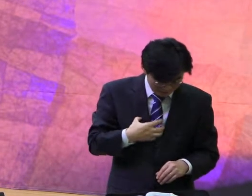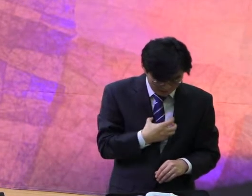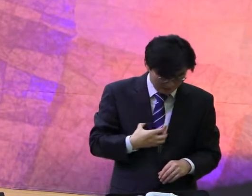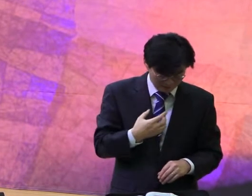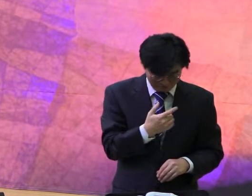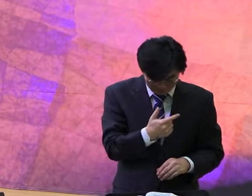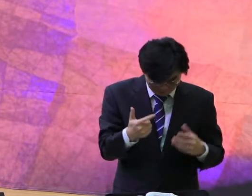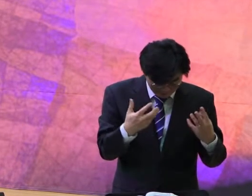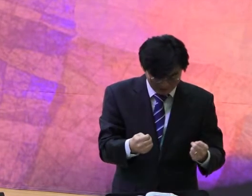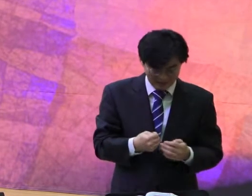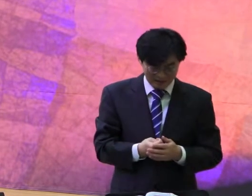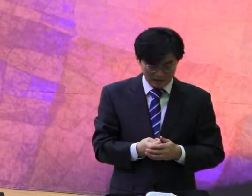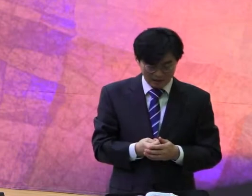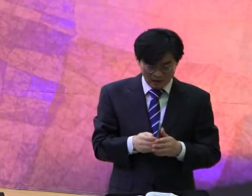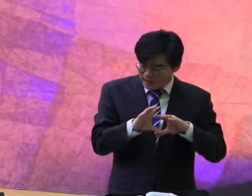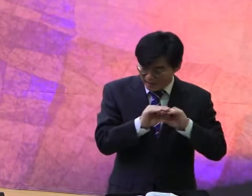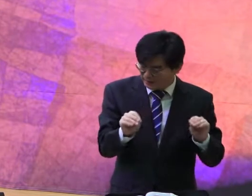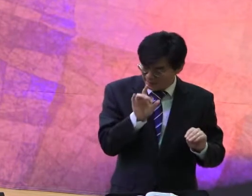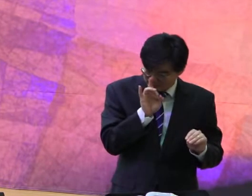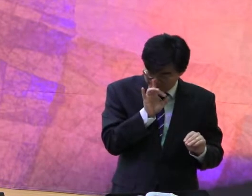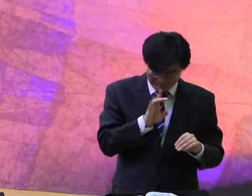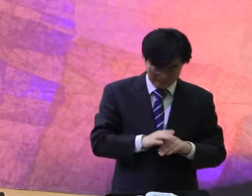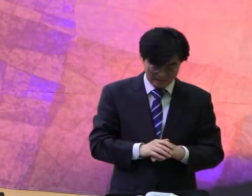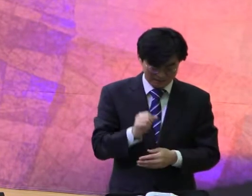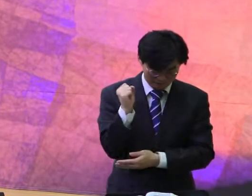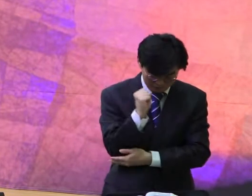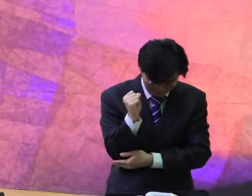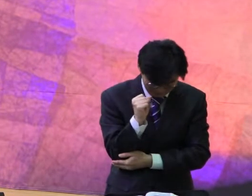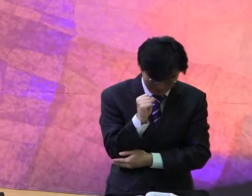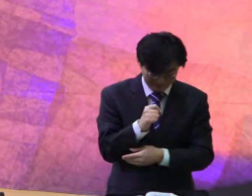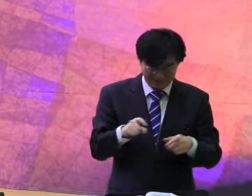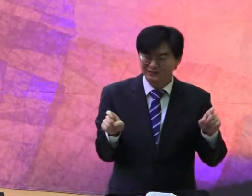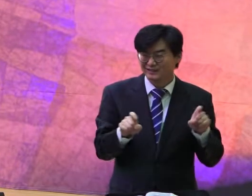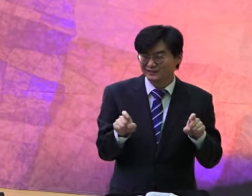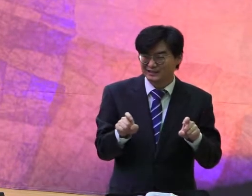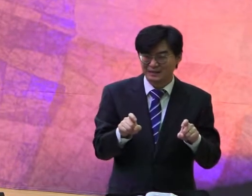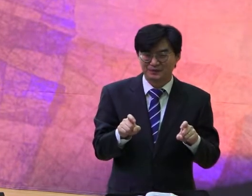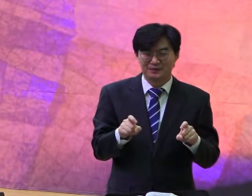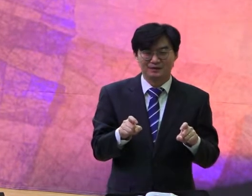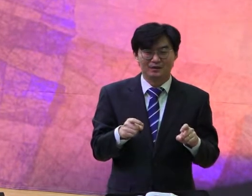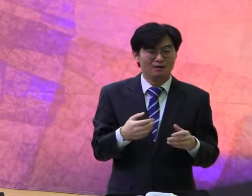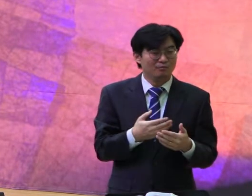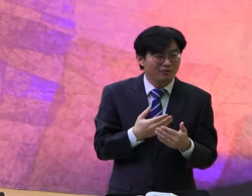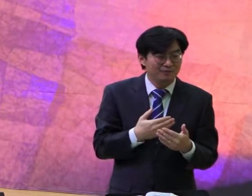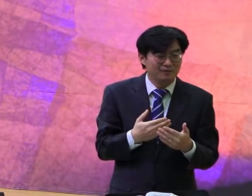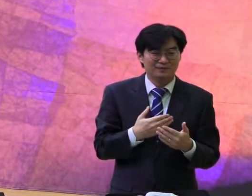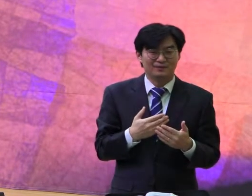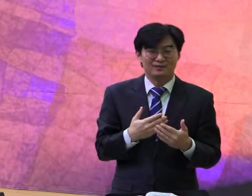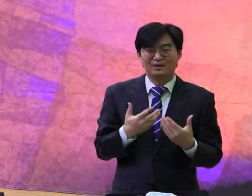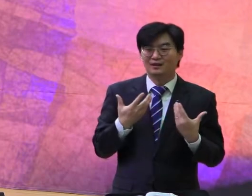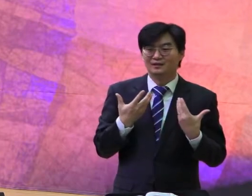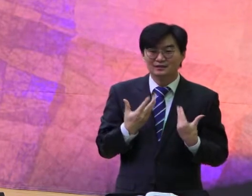이겨야 하는데 이기는커녕 오히려 흔들리고 무너지고 좌절할 때가 참 많은 것 같습니다.